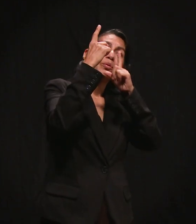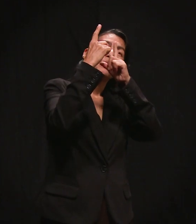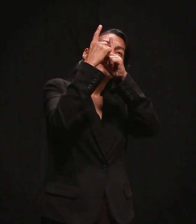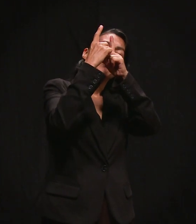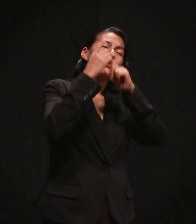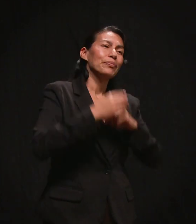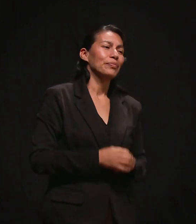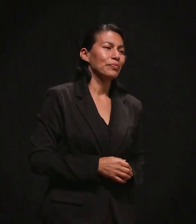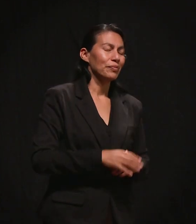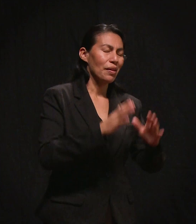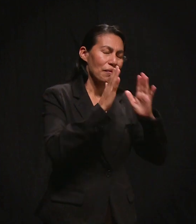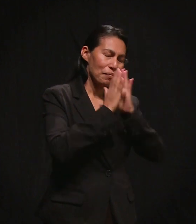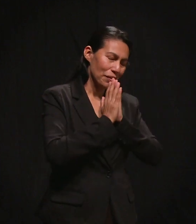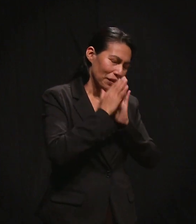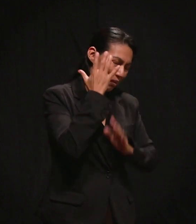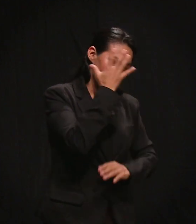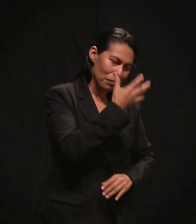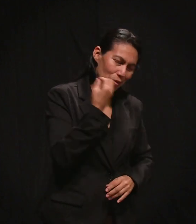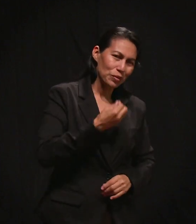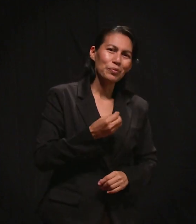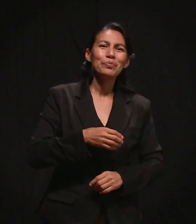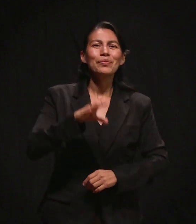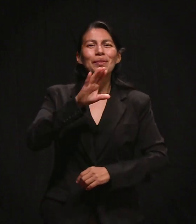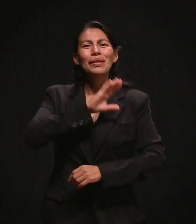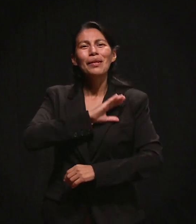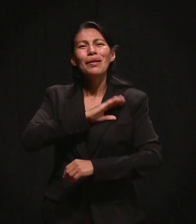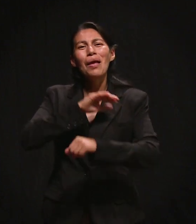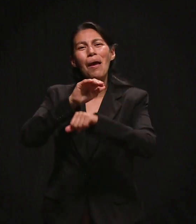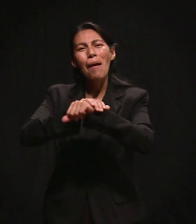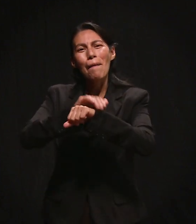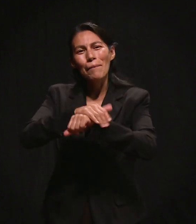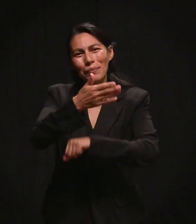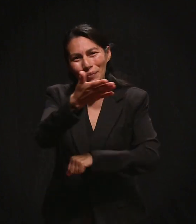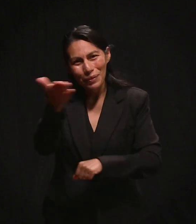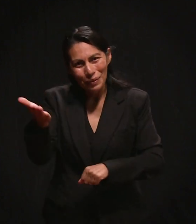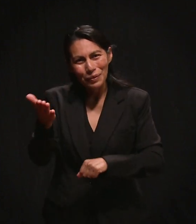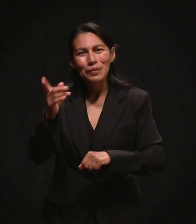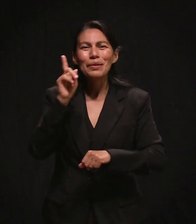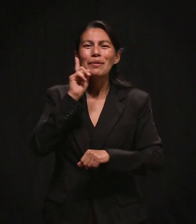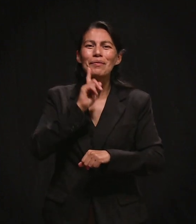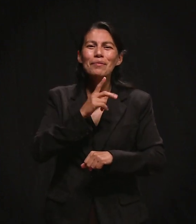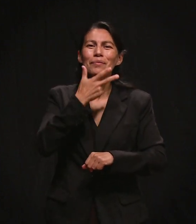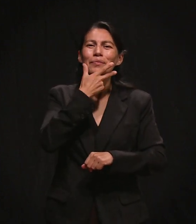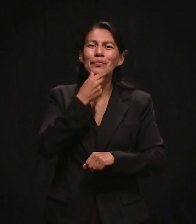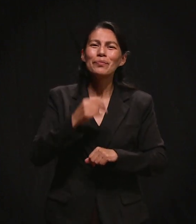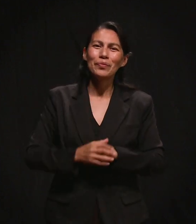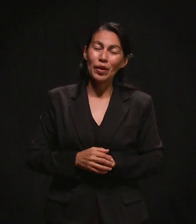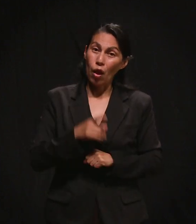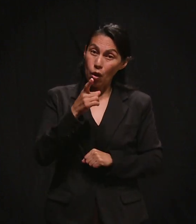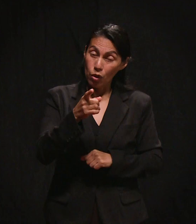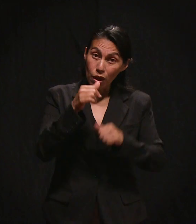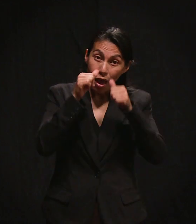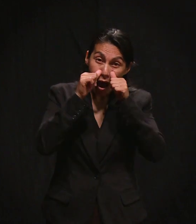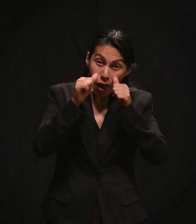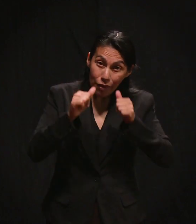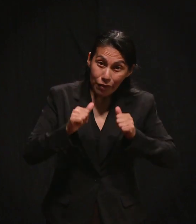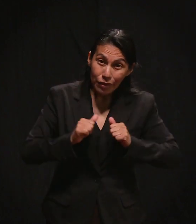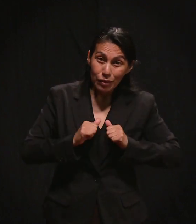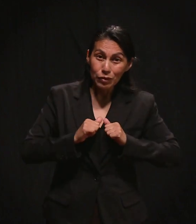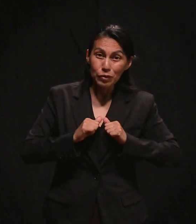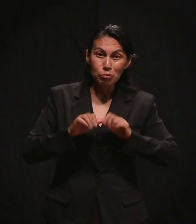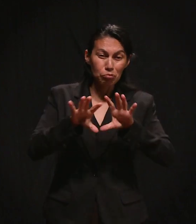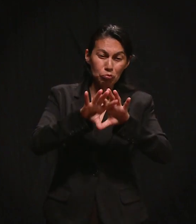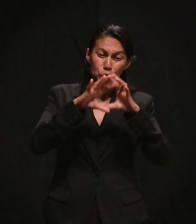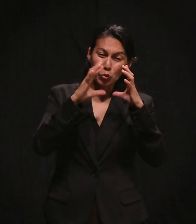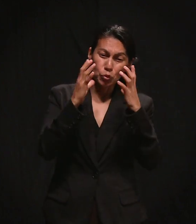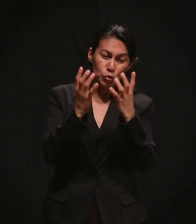Sí. Queridos amigos y amigas, tú que estás escuchándonos en alguna parte del